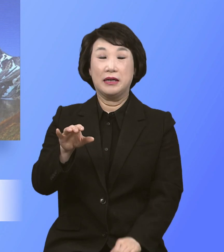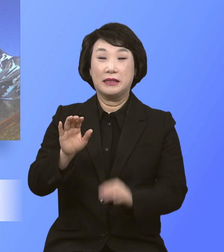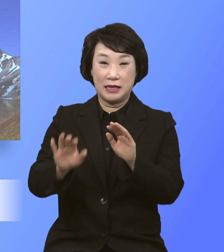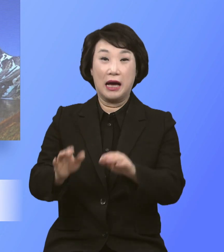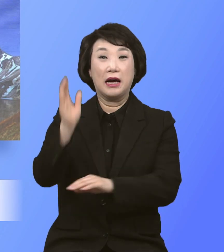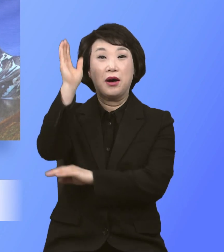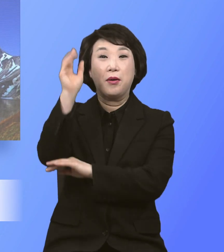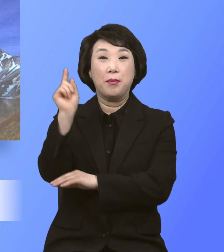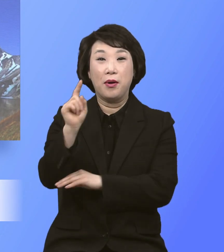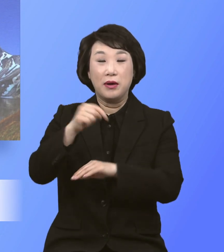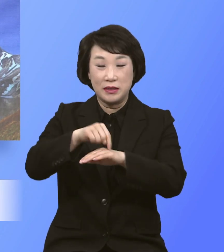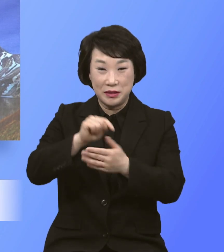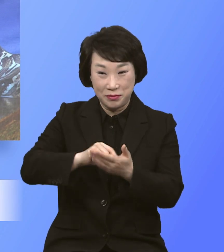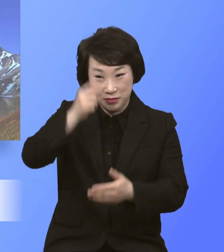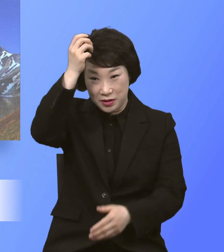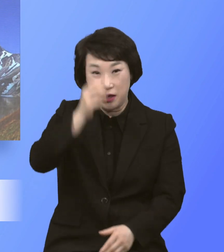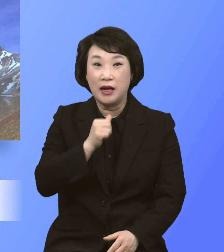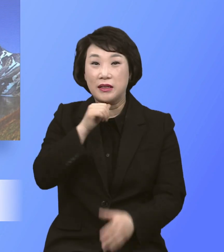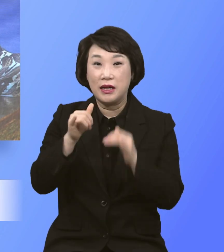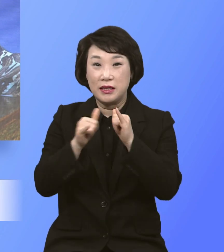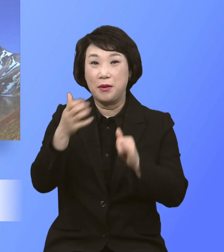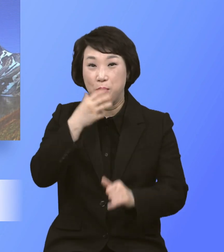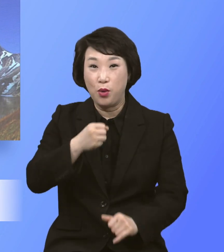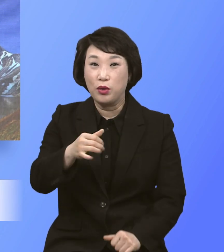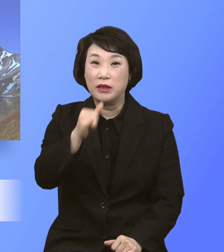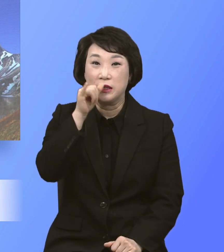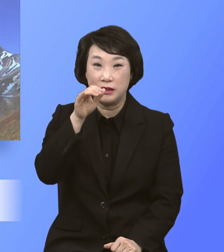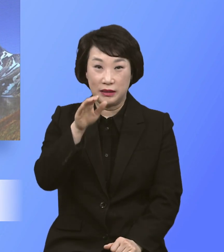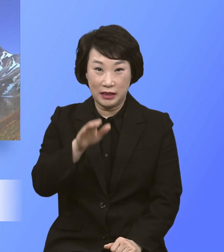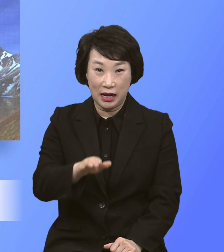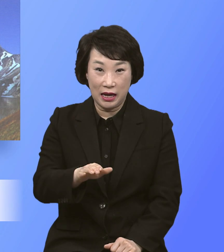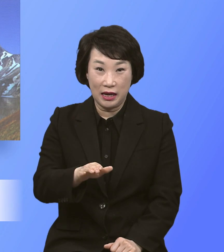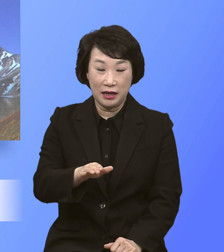심령이 가난한 자가 복이 있다,